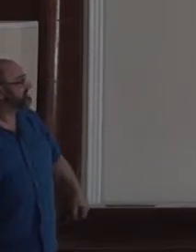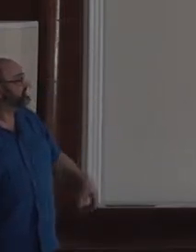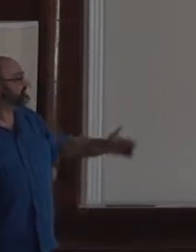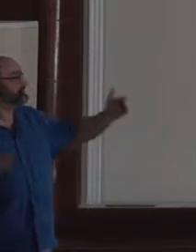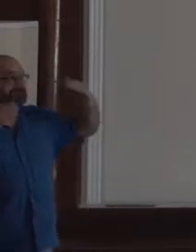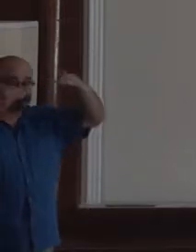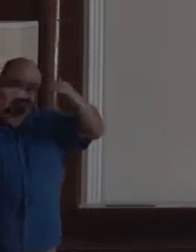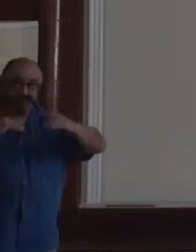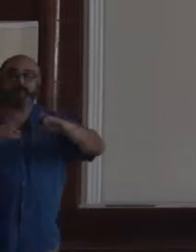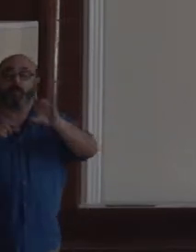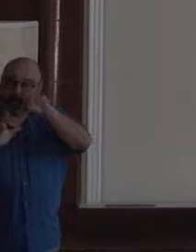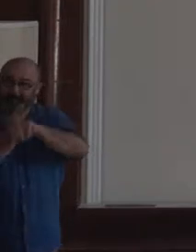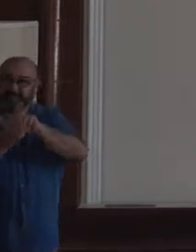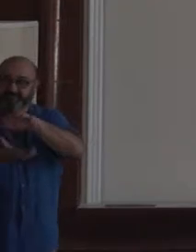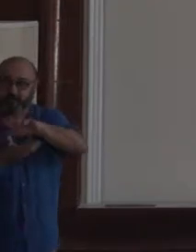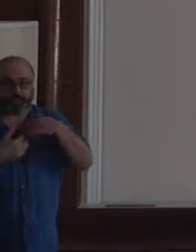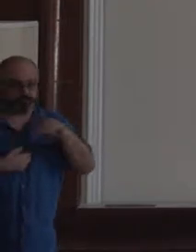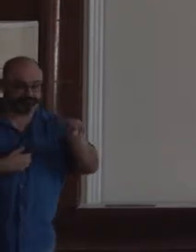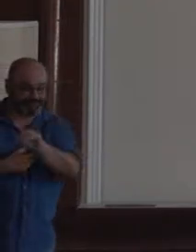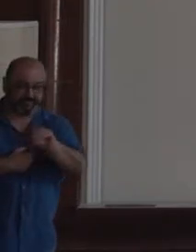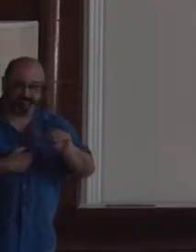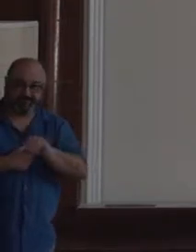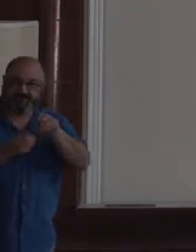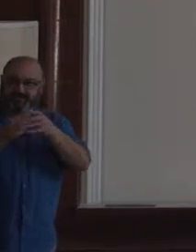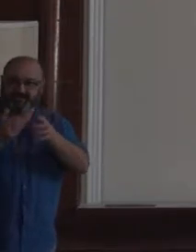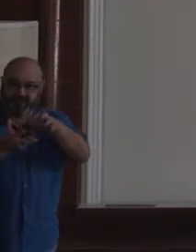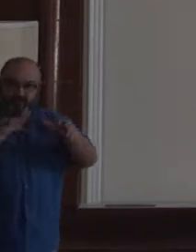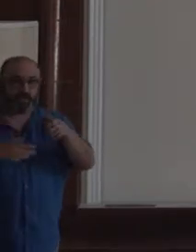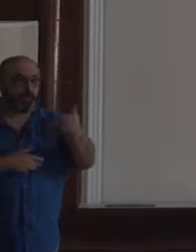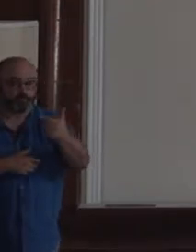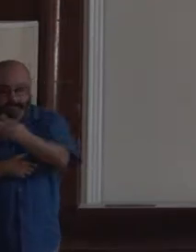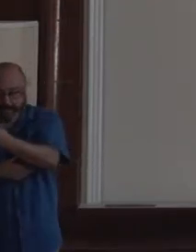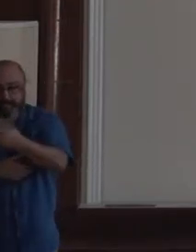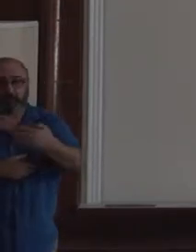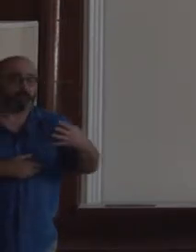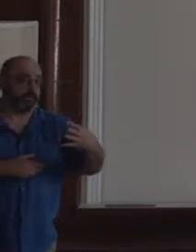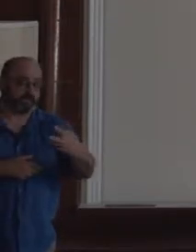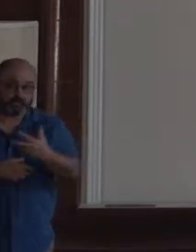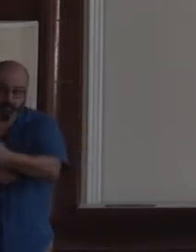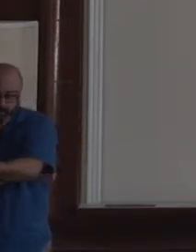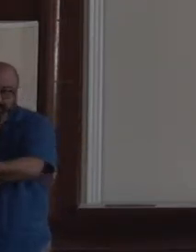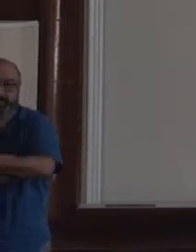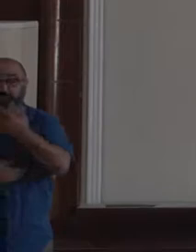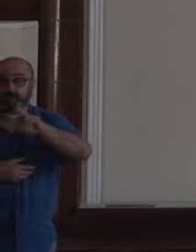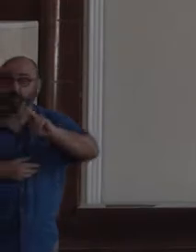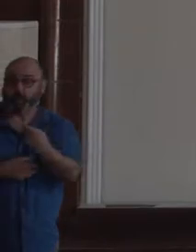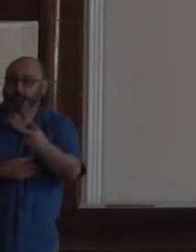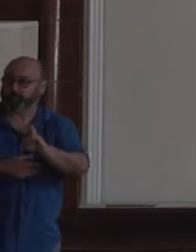valeurs, la liste de valeurs, 1, 2, 3, 4... ou 4, 3, 2, 1. Normalement, je m'attends à avoir le même résultat, quel que soit l'ordre.